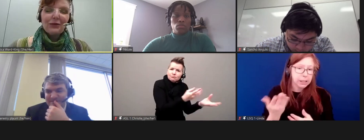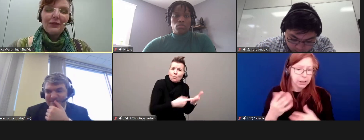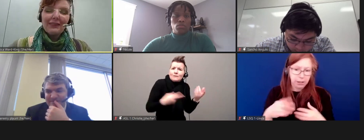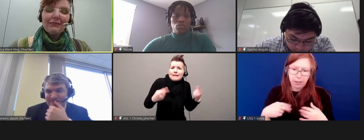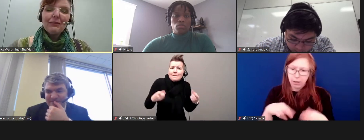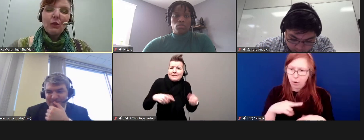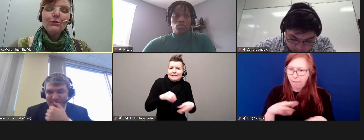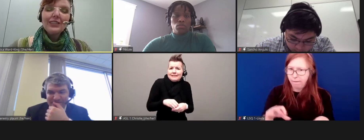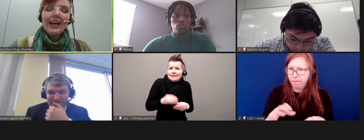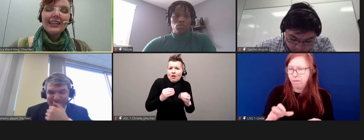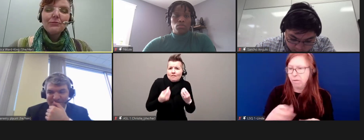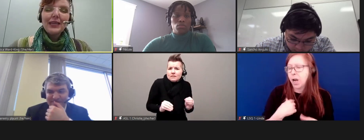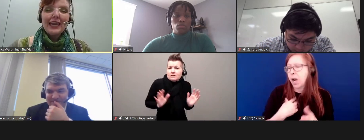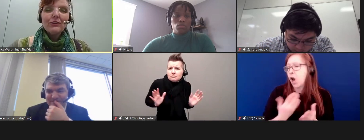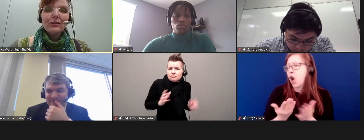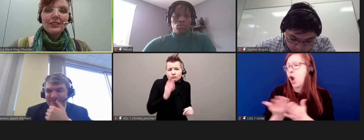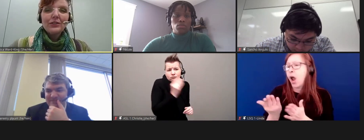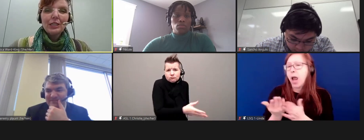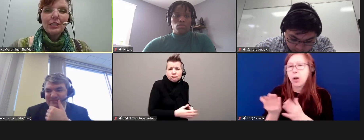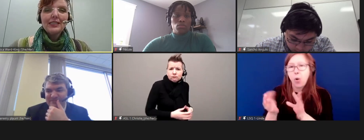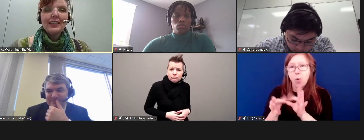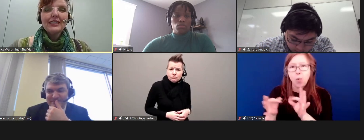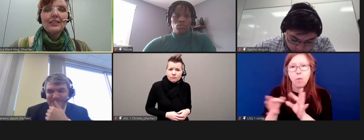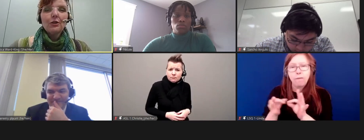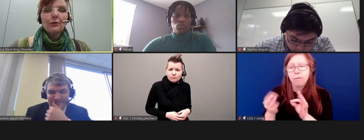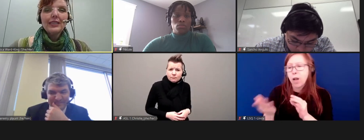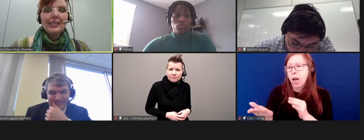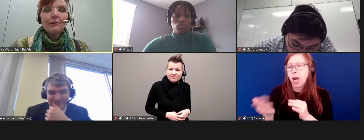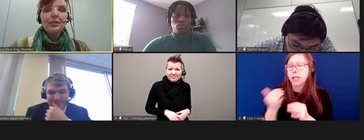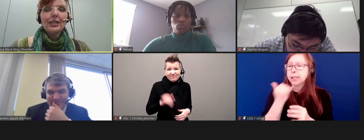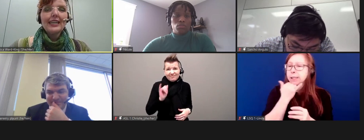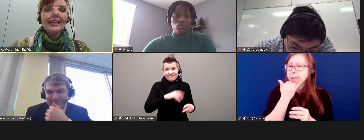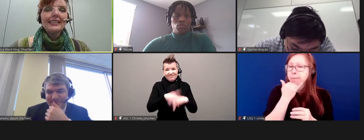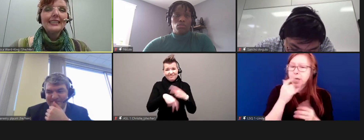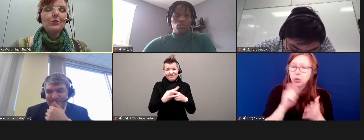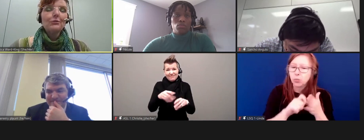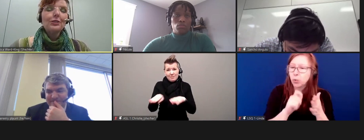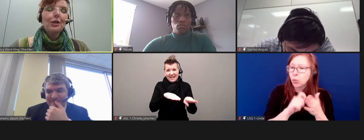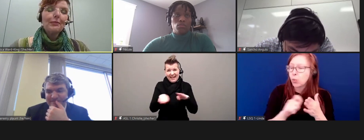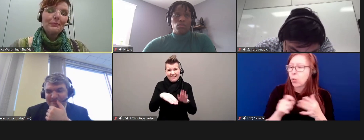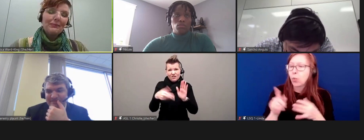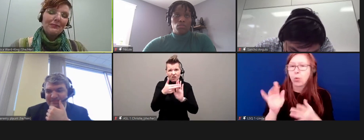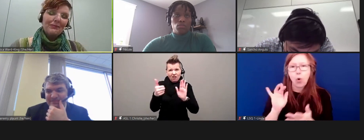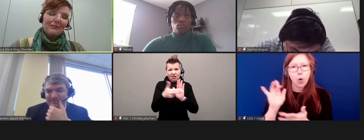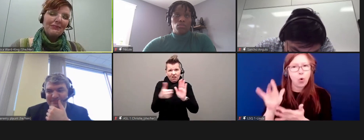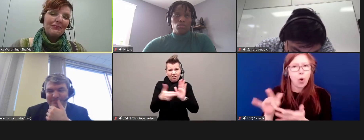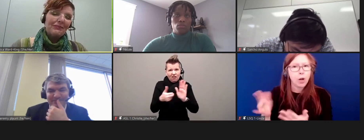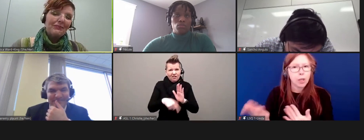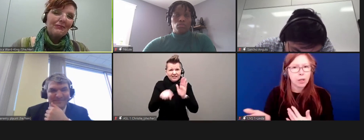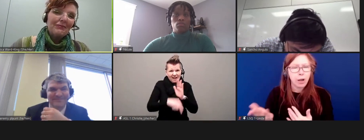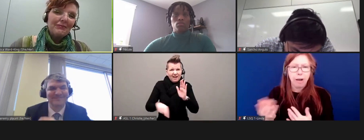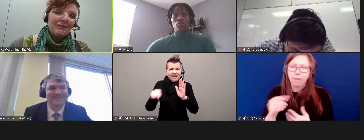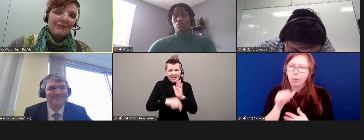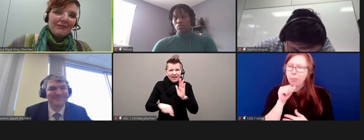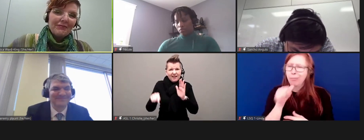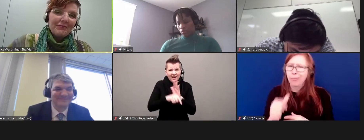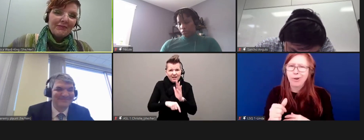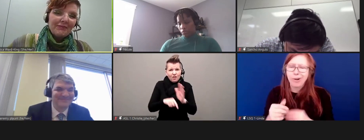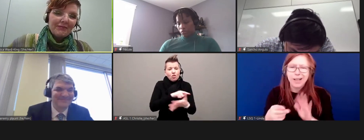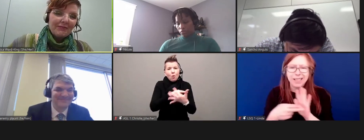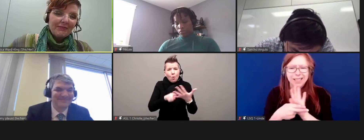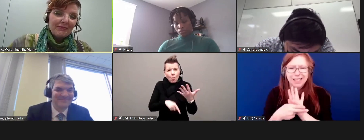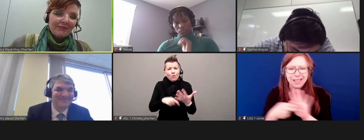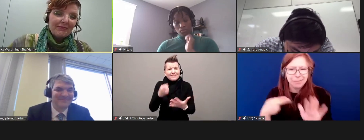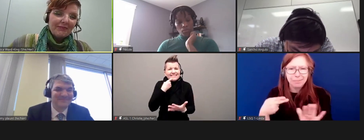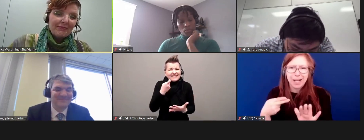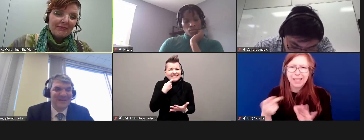On leur dit ce qui se passe dans leur absence. On les contacte. Il ne faut pas stigmatiser les gens